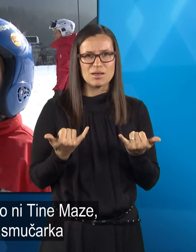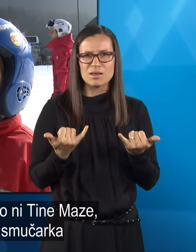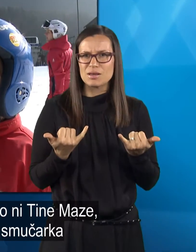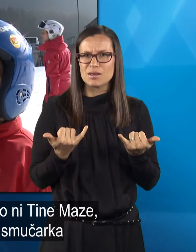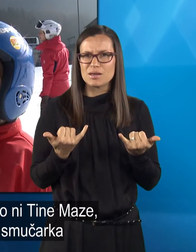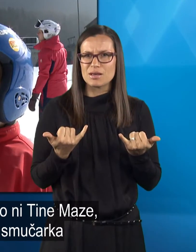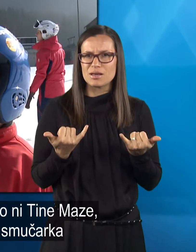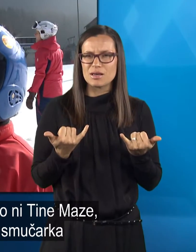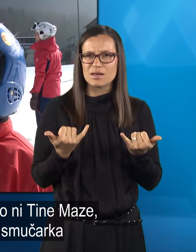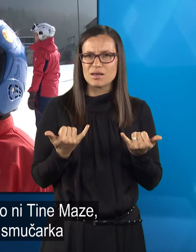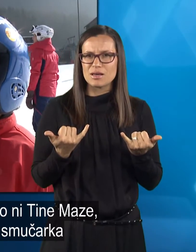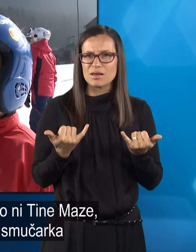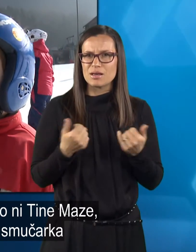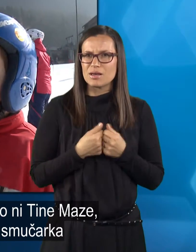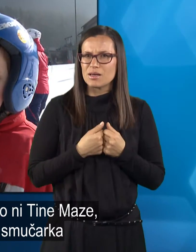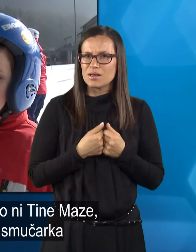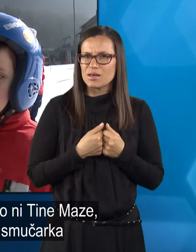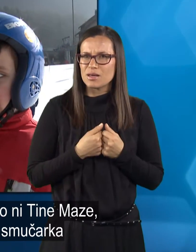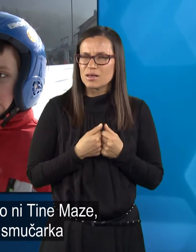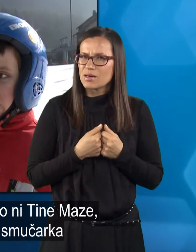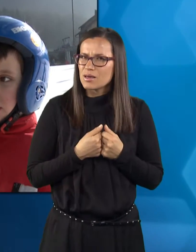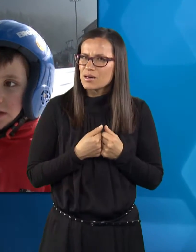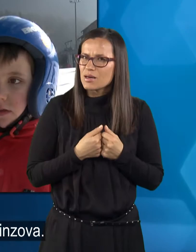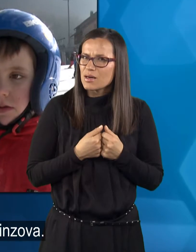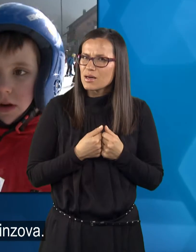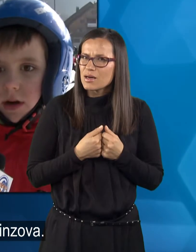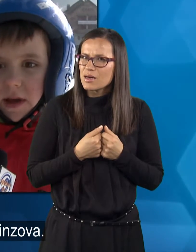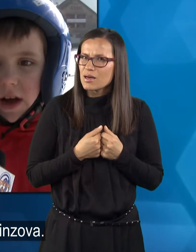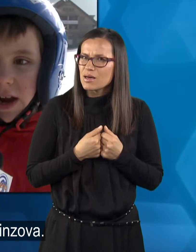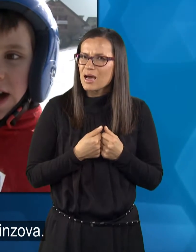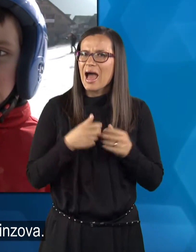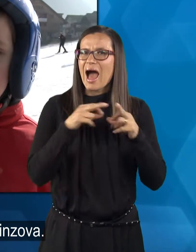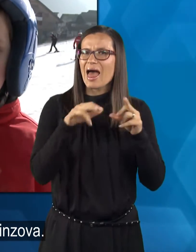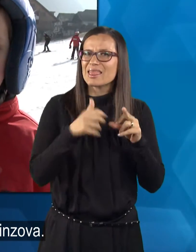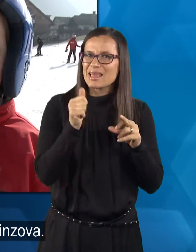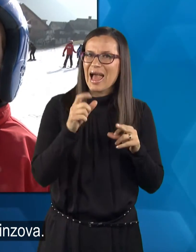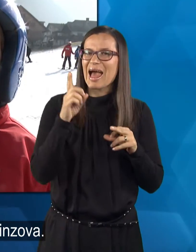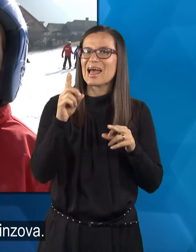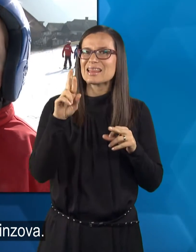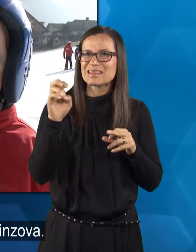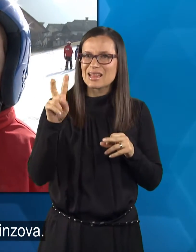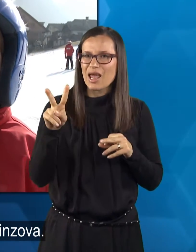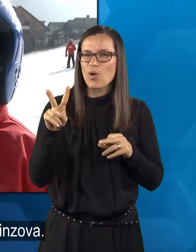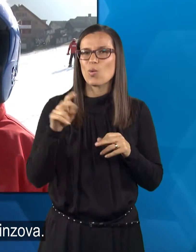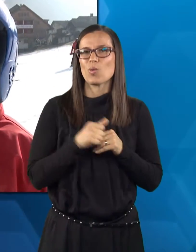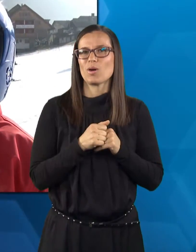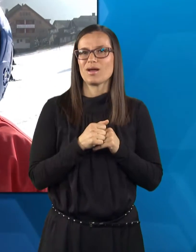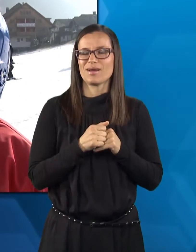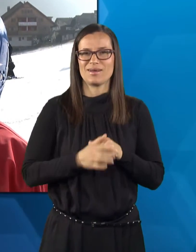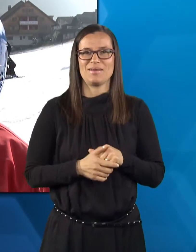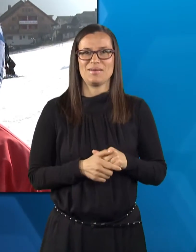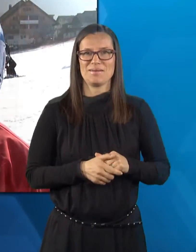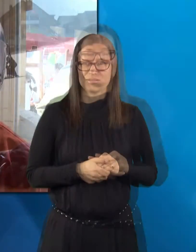Zdaj, kar Niko Tin Hansen, ne, pa zdaj on je ali Anadriu ali pa